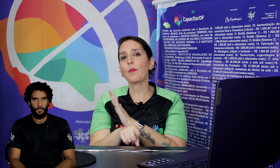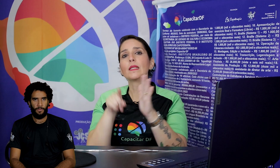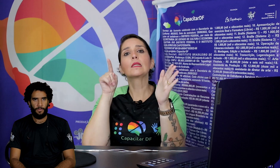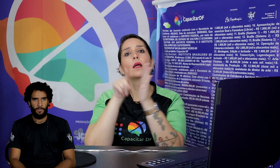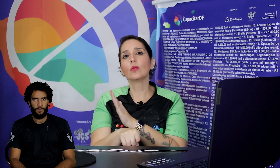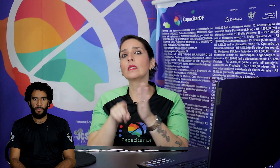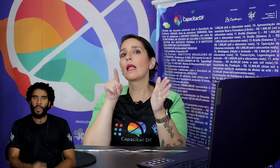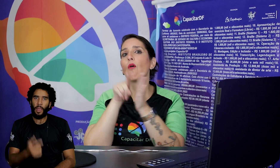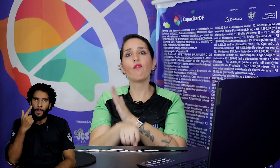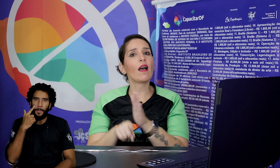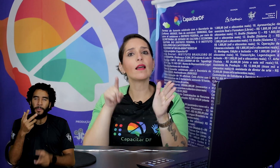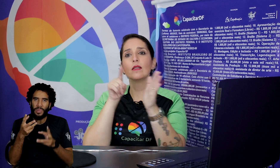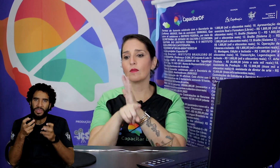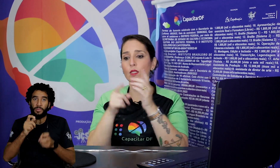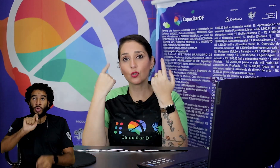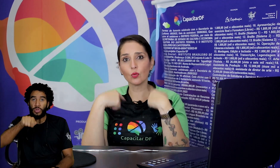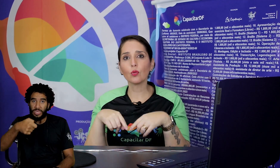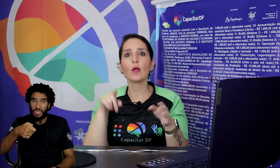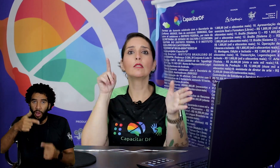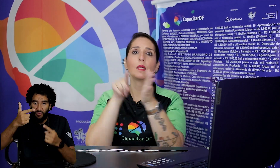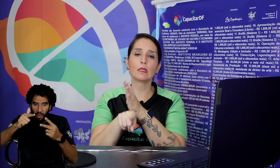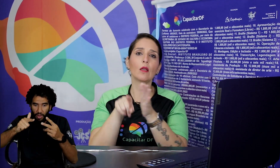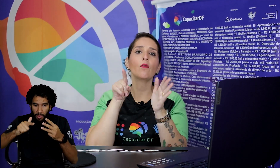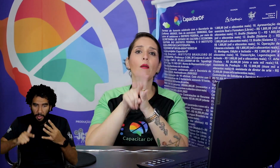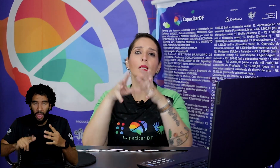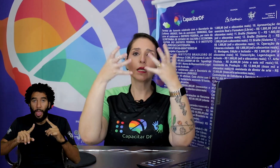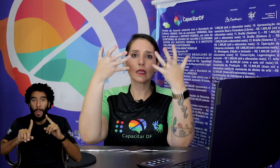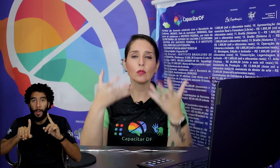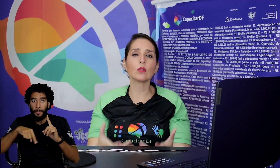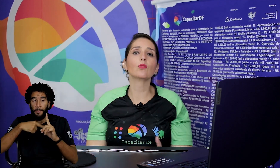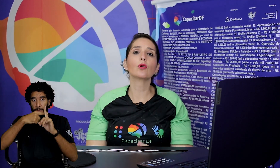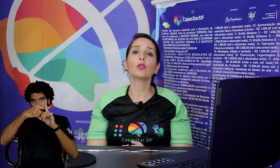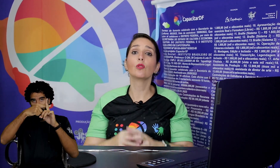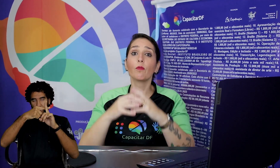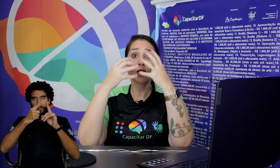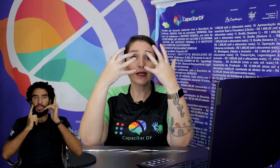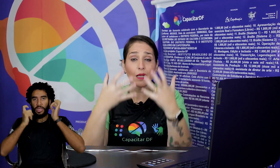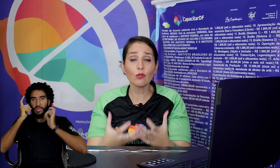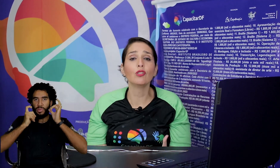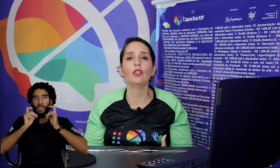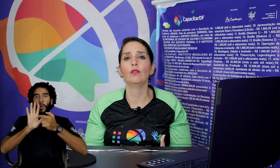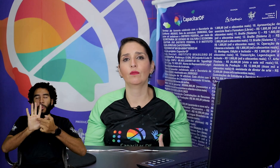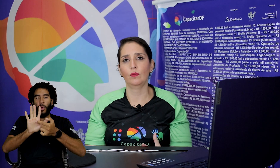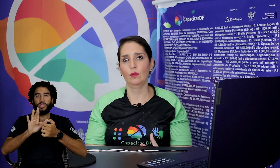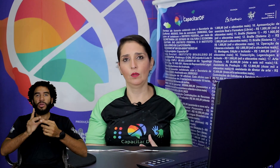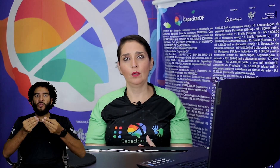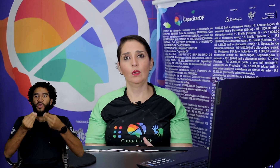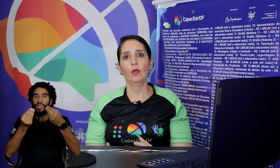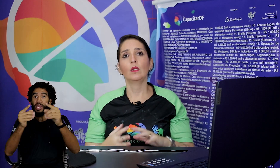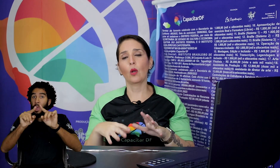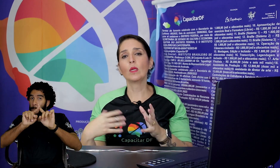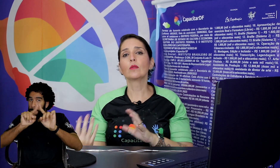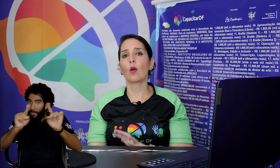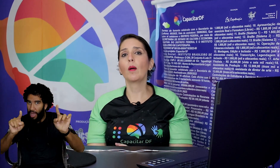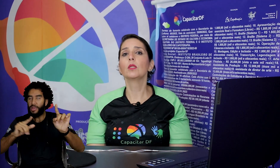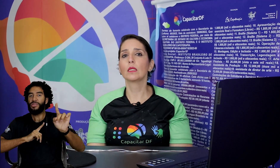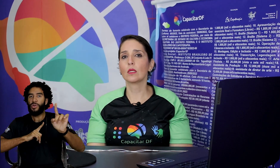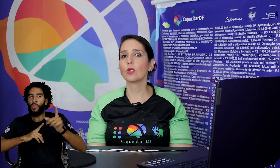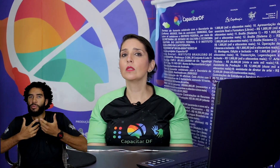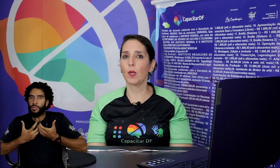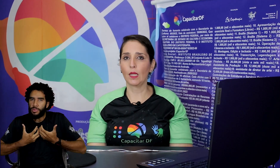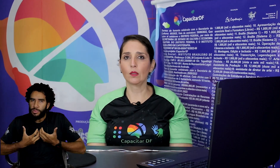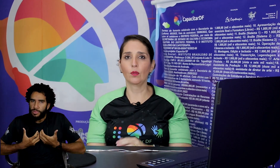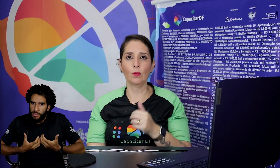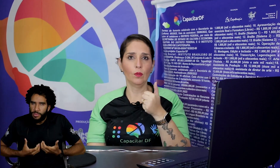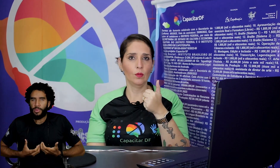A repetição do sinal várias vezes junto com a expressão vai me dar essa noção de que tipo foi exaustivo. Então, isso é uma mudança